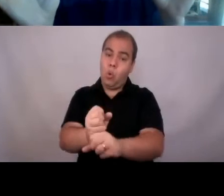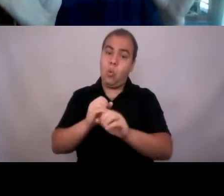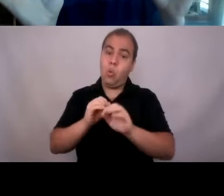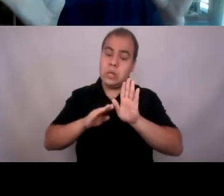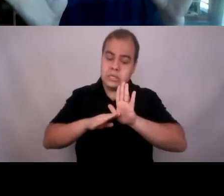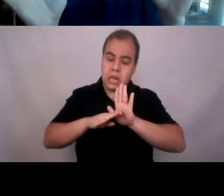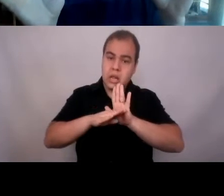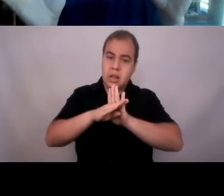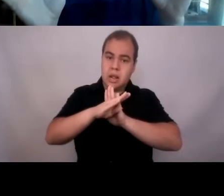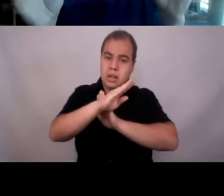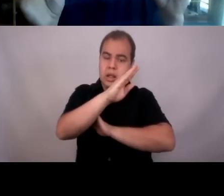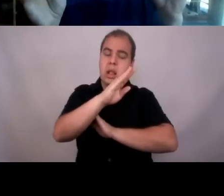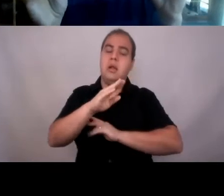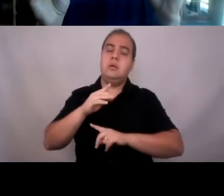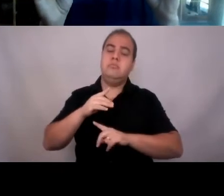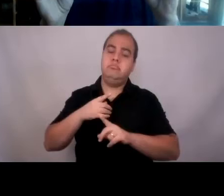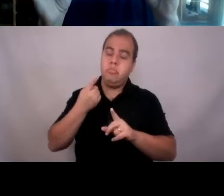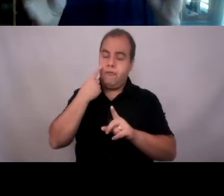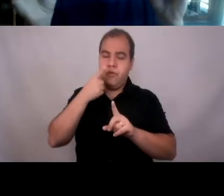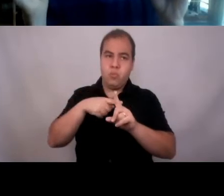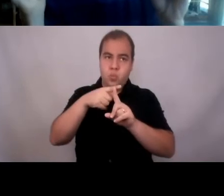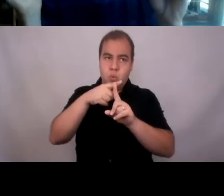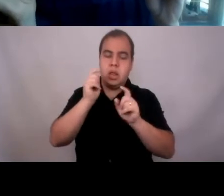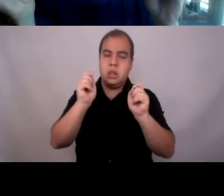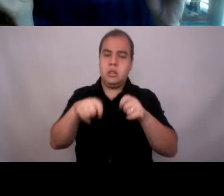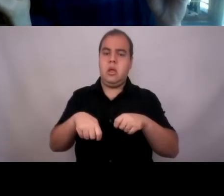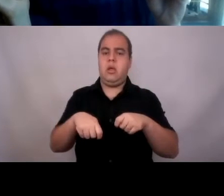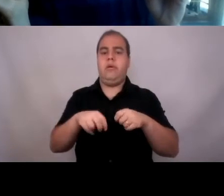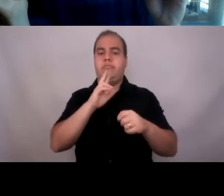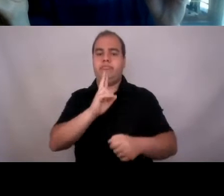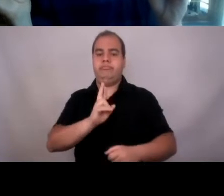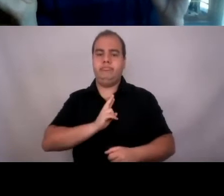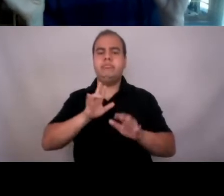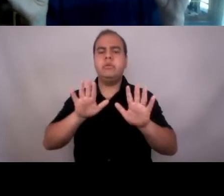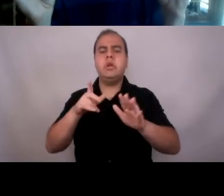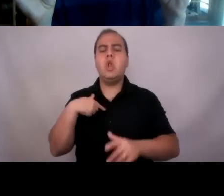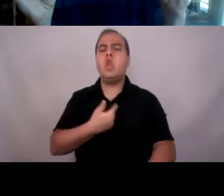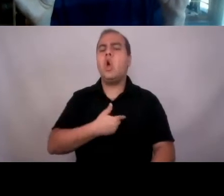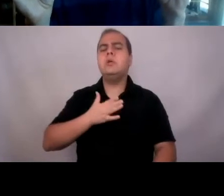ter uma referência. Para a gente, o que importa?